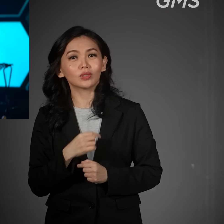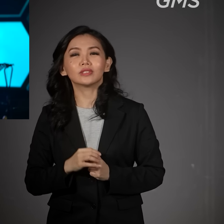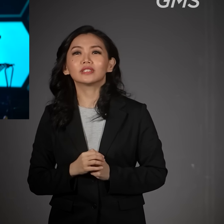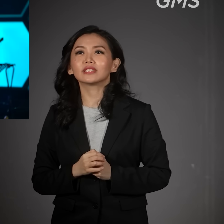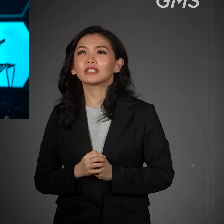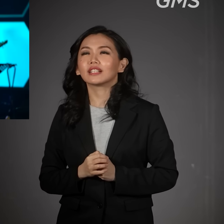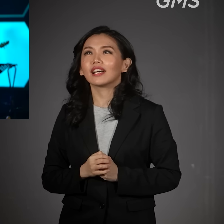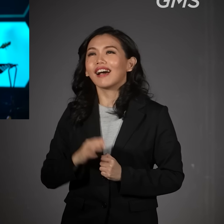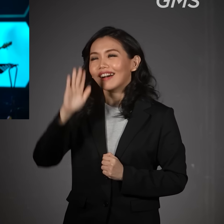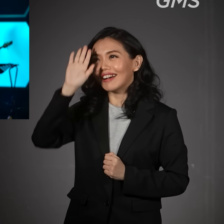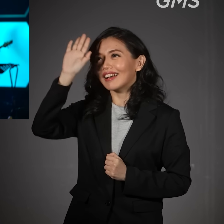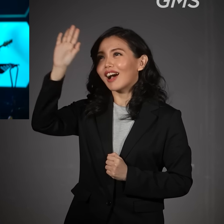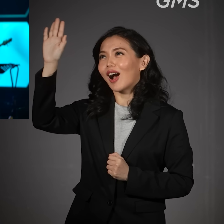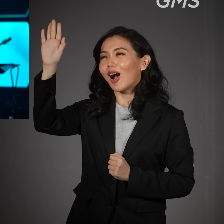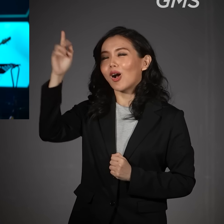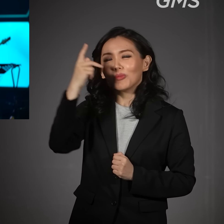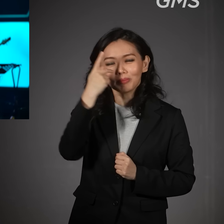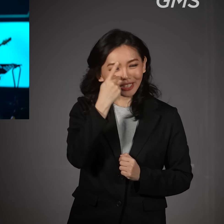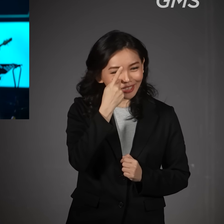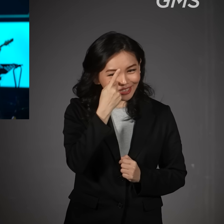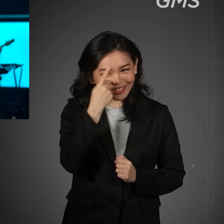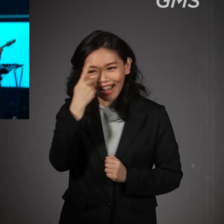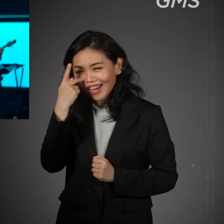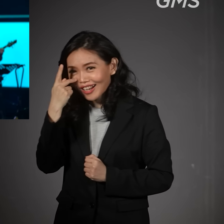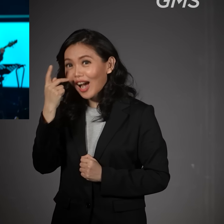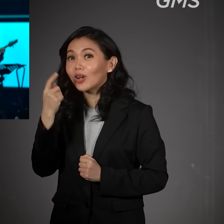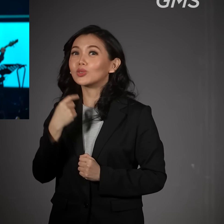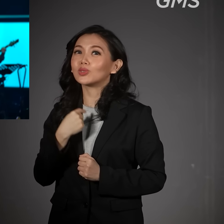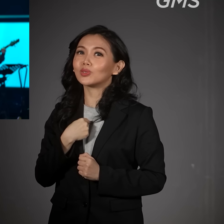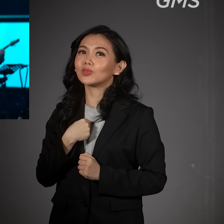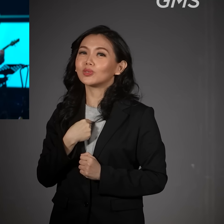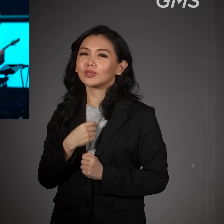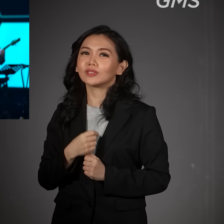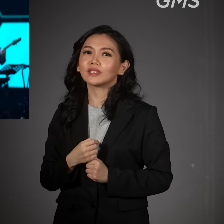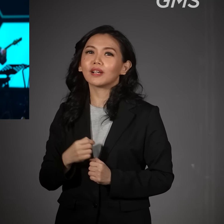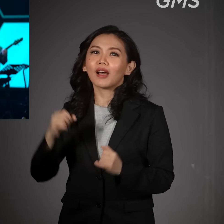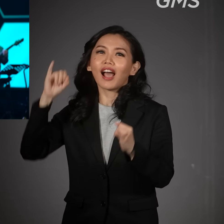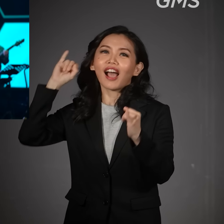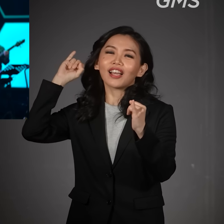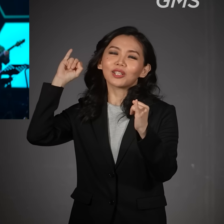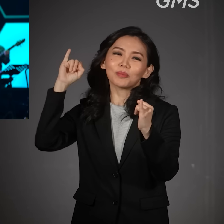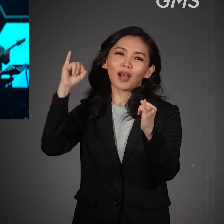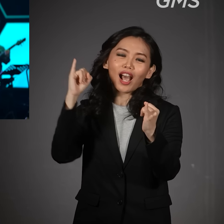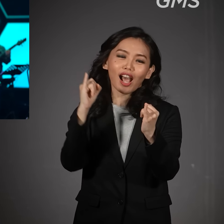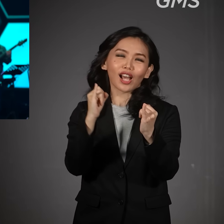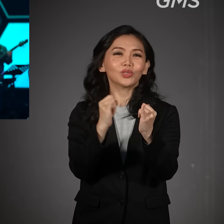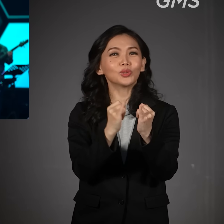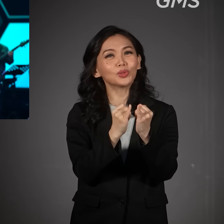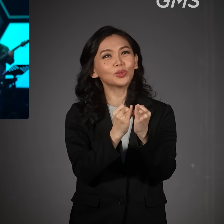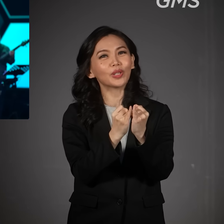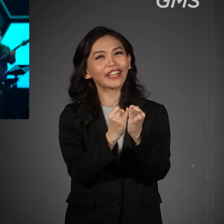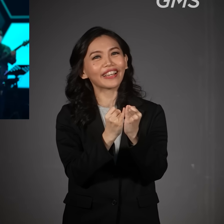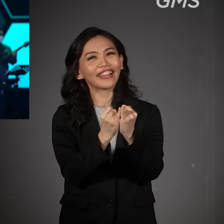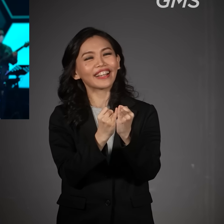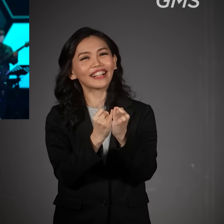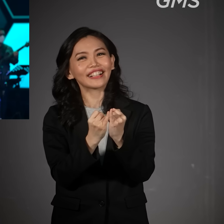Kau menjagaku, Immanuel.